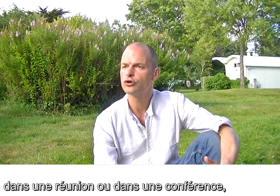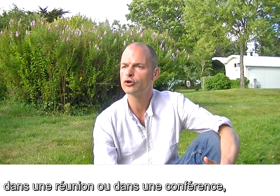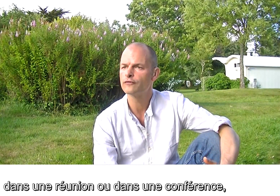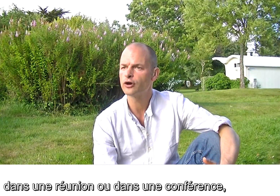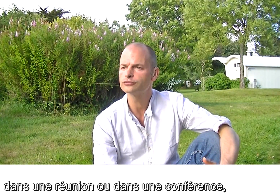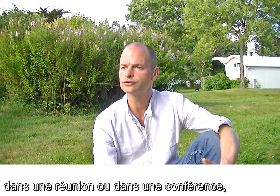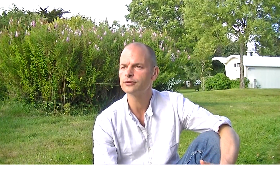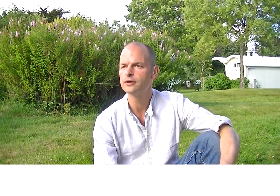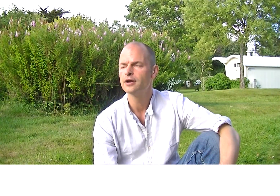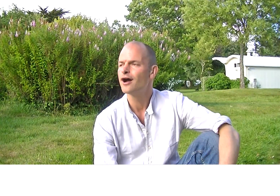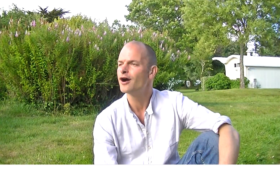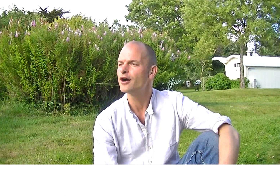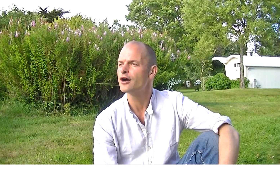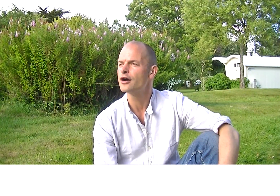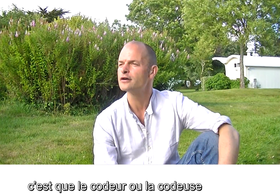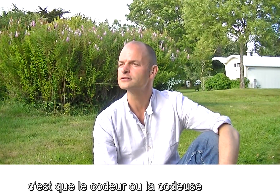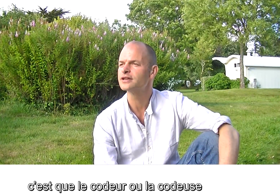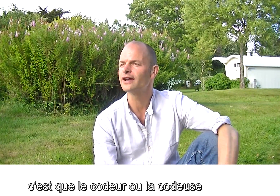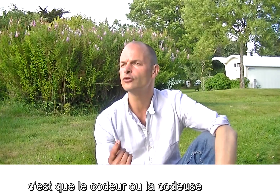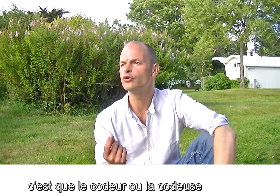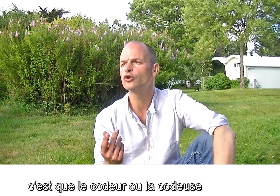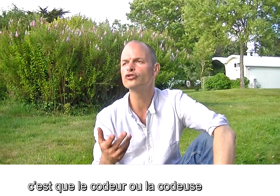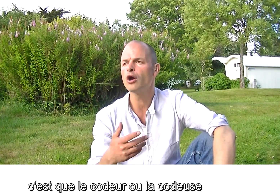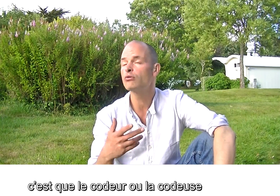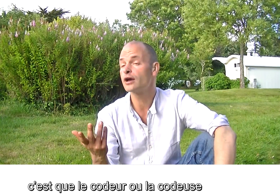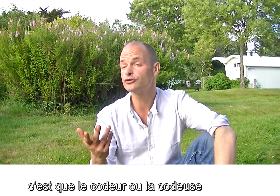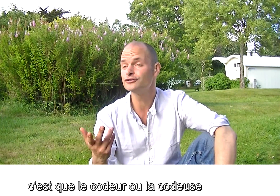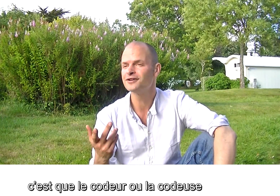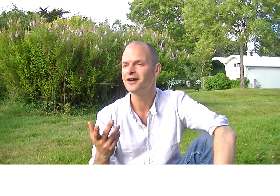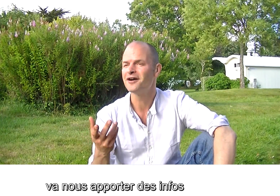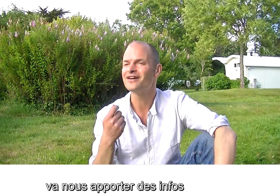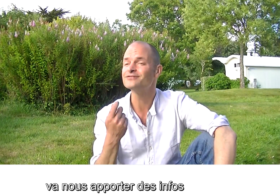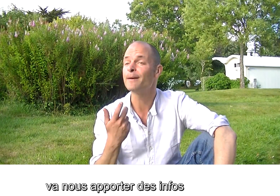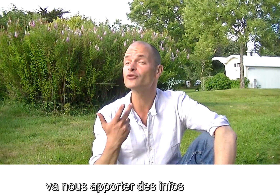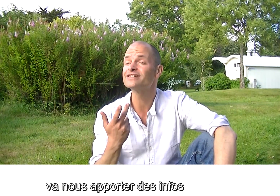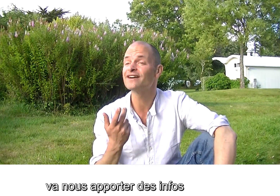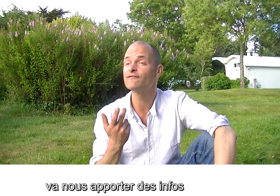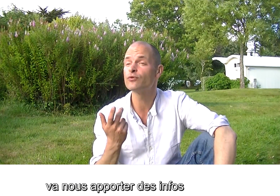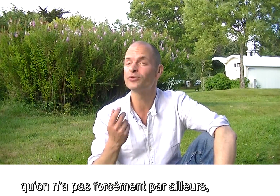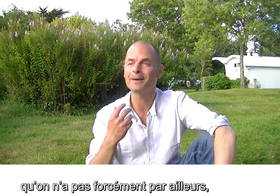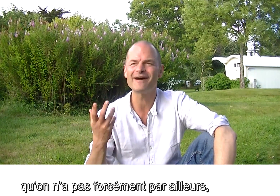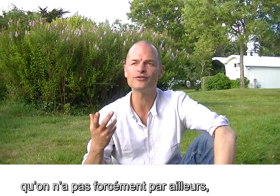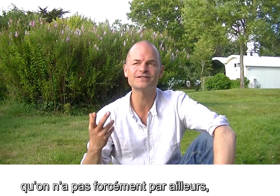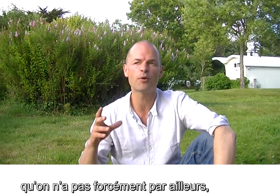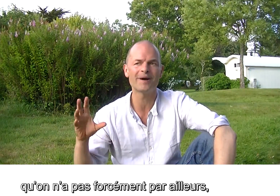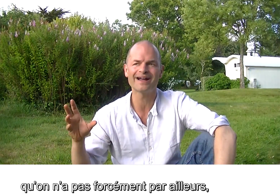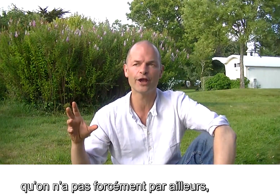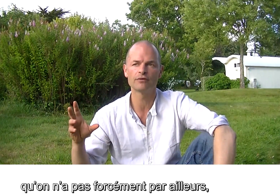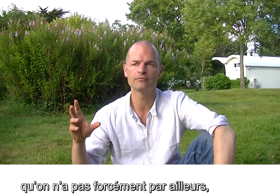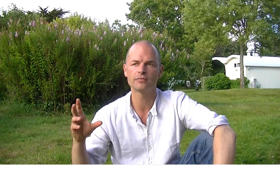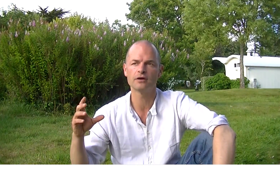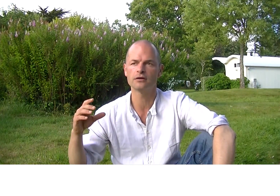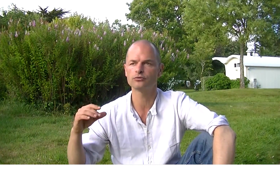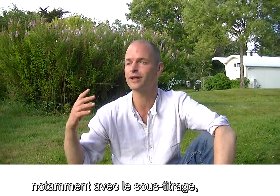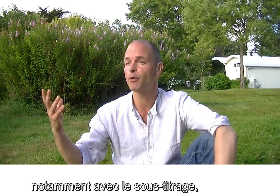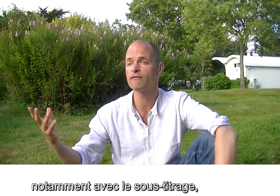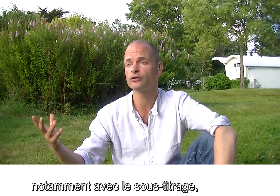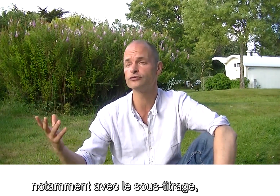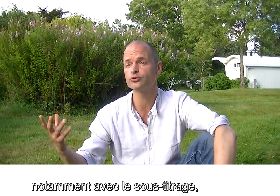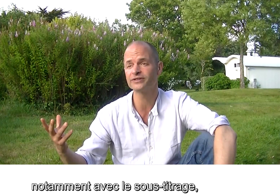conférence, c'est que le codeur ou la connue nous apporter des infos qu'on n pas forcément par ailleurs, notamment avec le sous